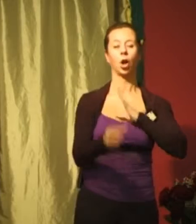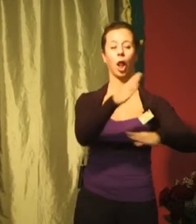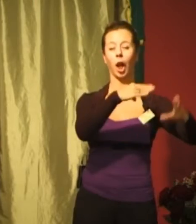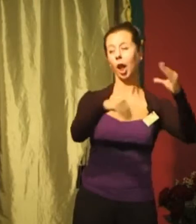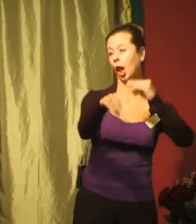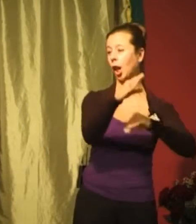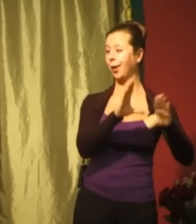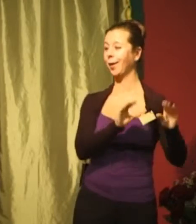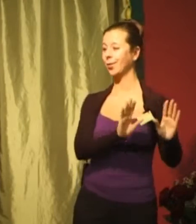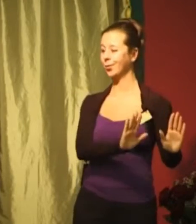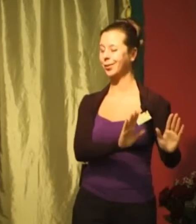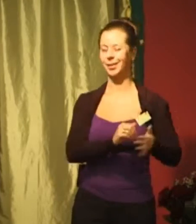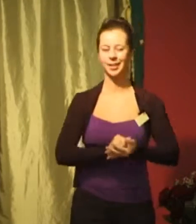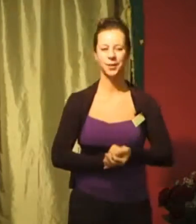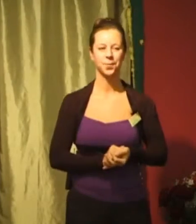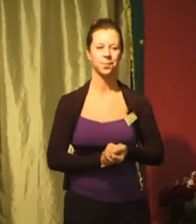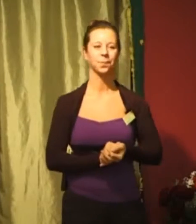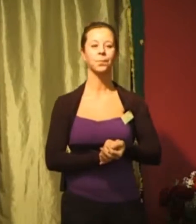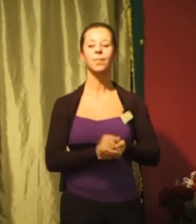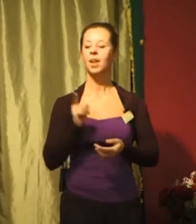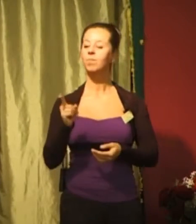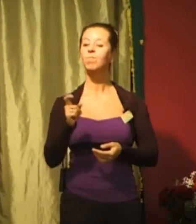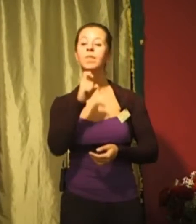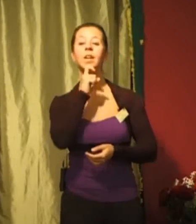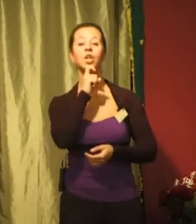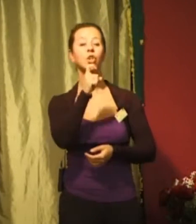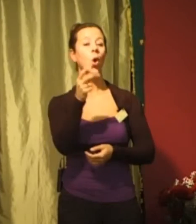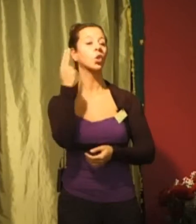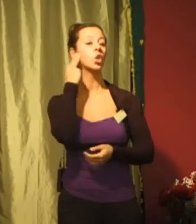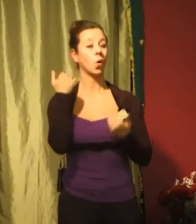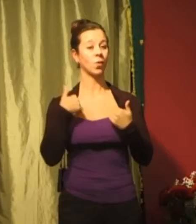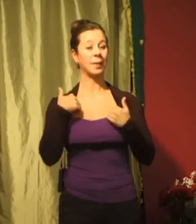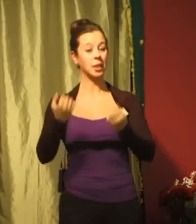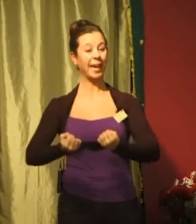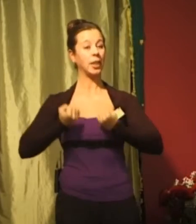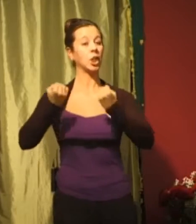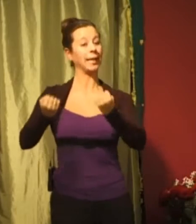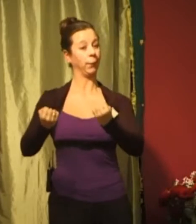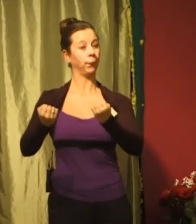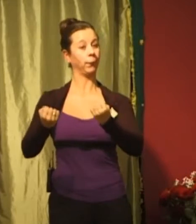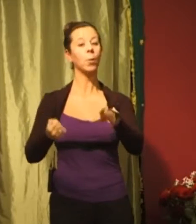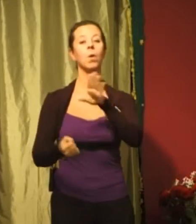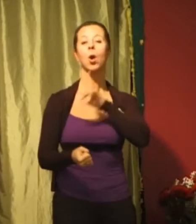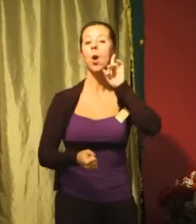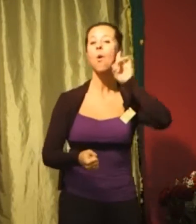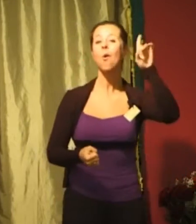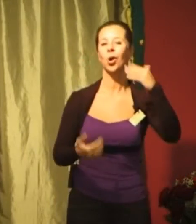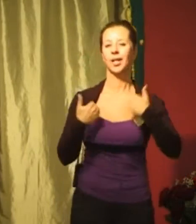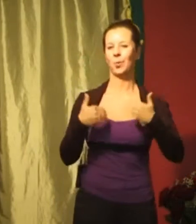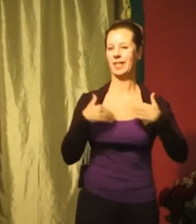aanwezigen. Het initiatief was afkomstig van Joost Doop, maar kreeg ook veel medewerking van de